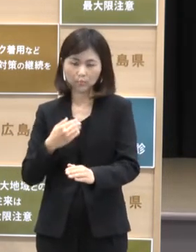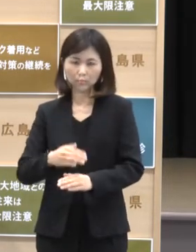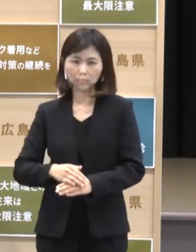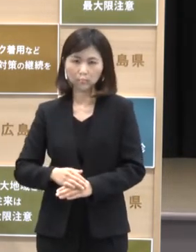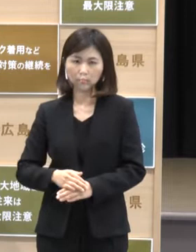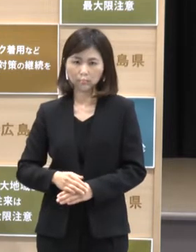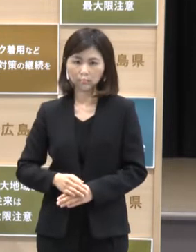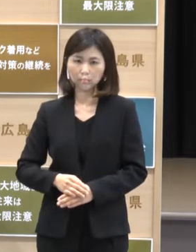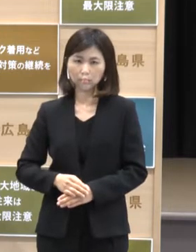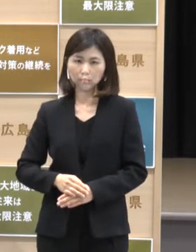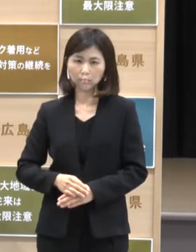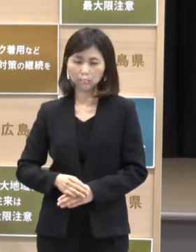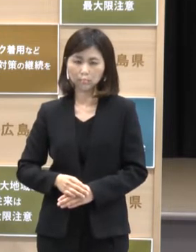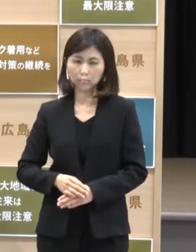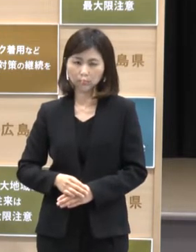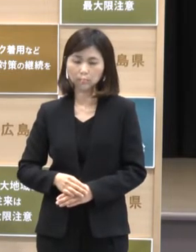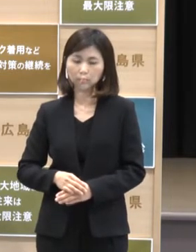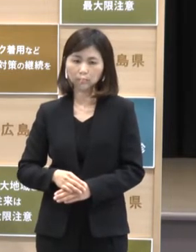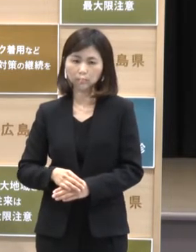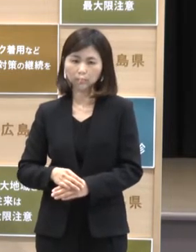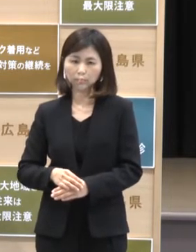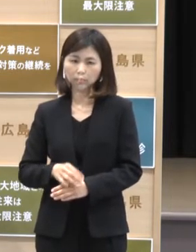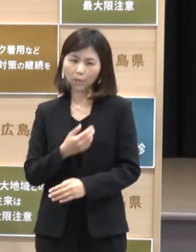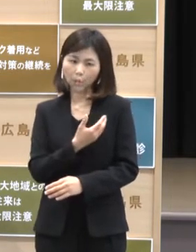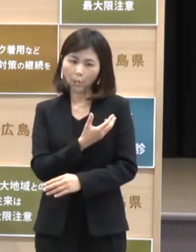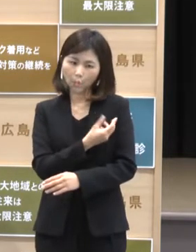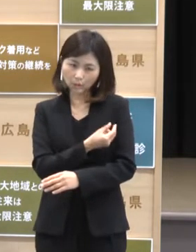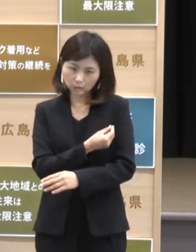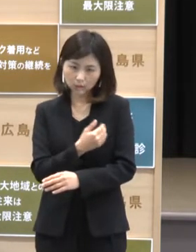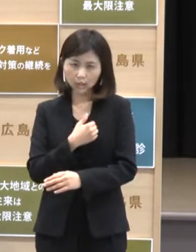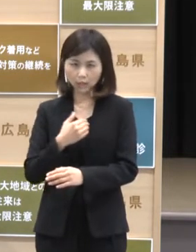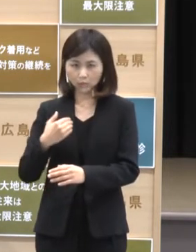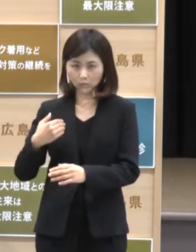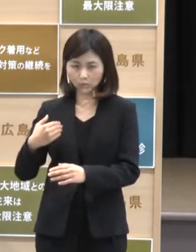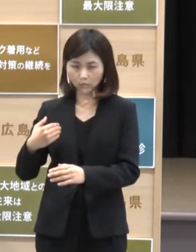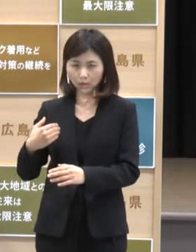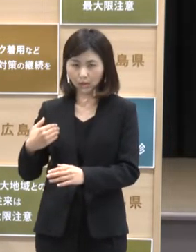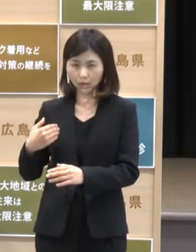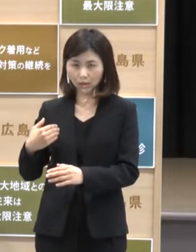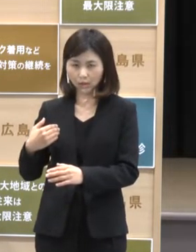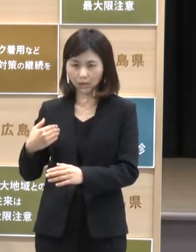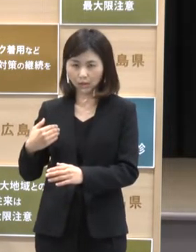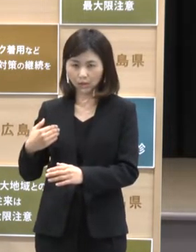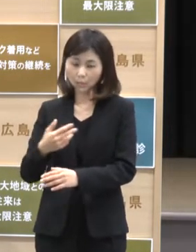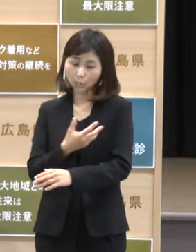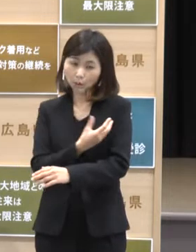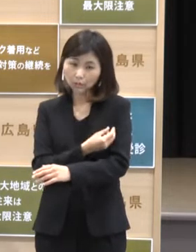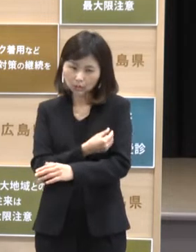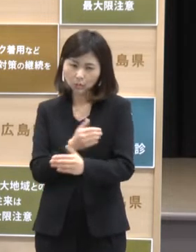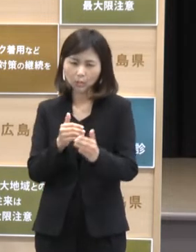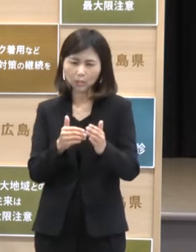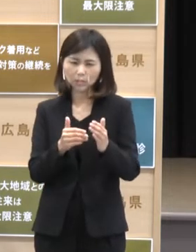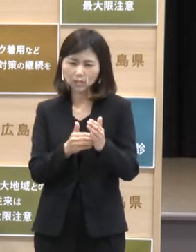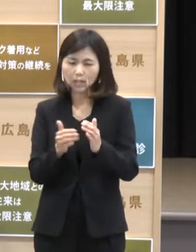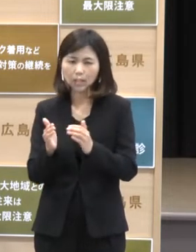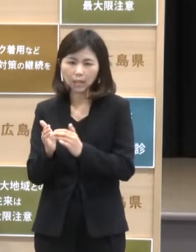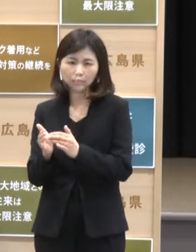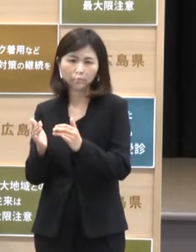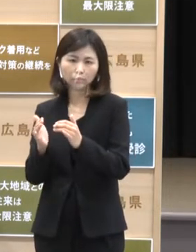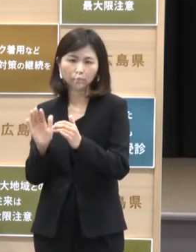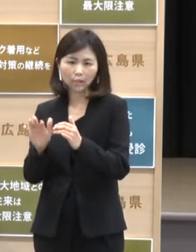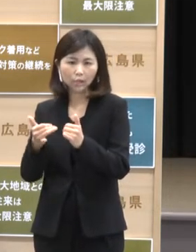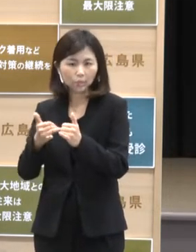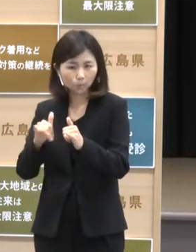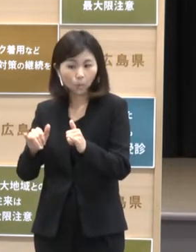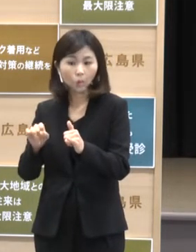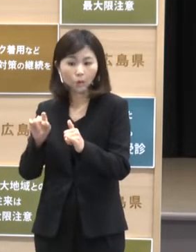ワクチン接種の機会を少し、ちょっと制約があった方々も含めてですね、